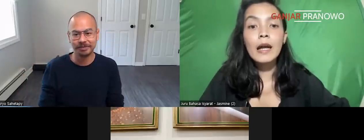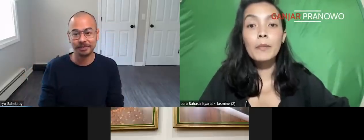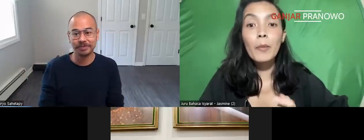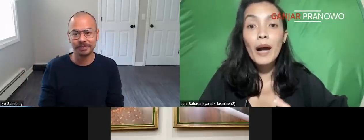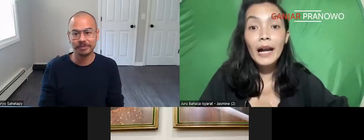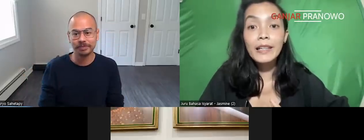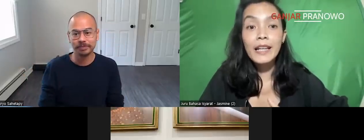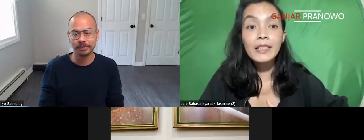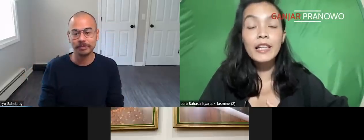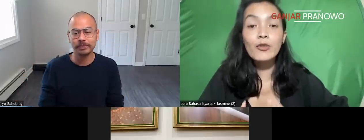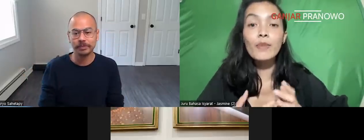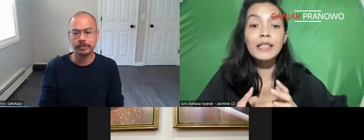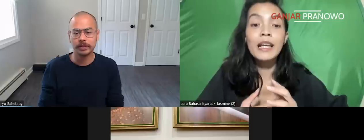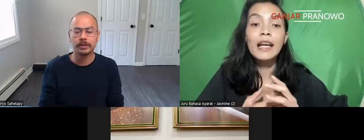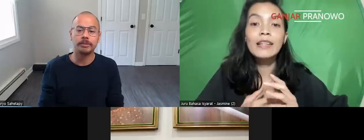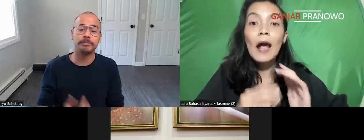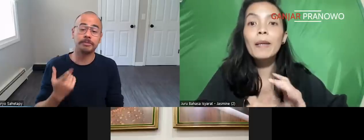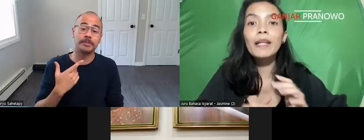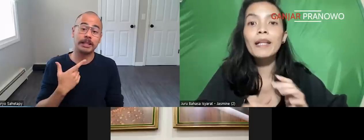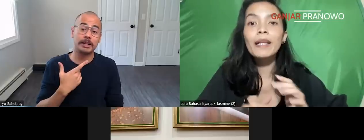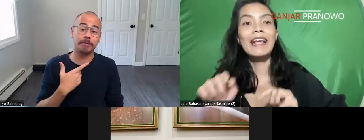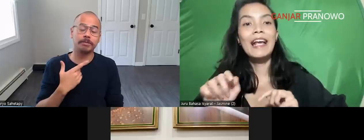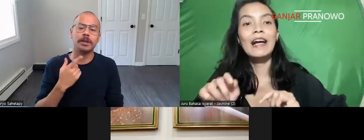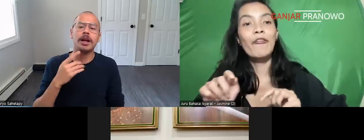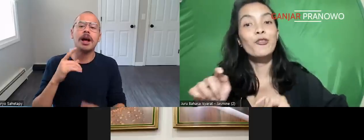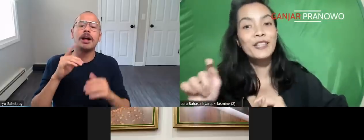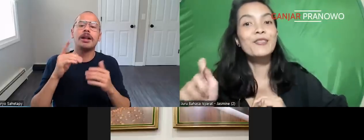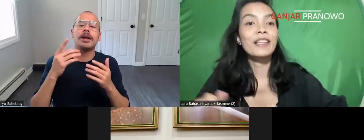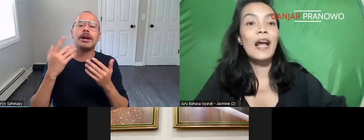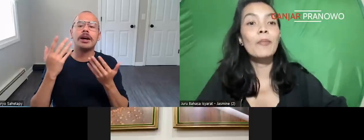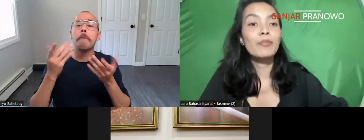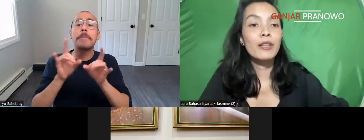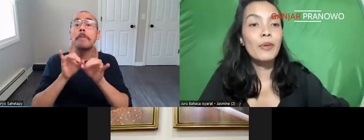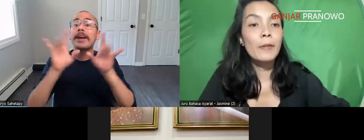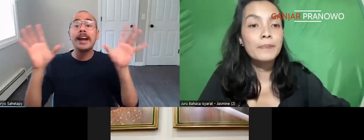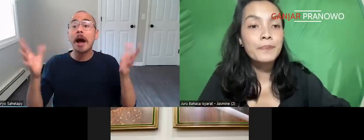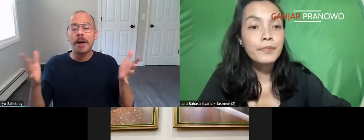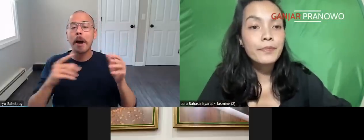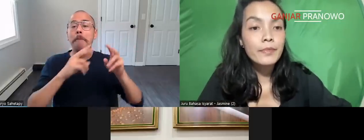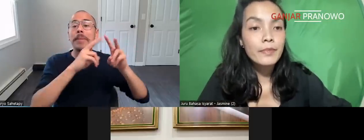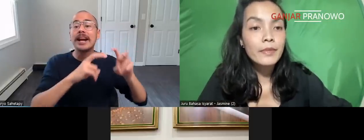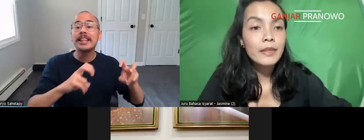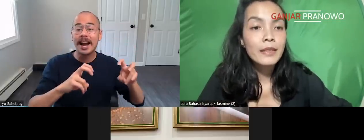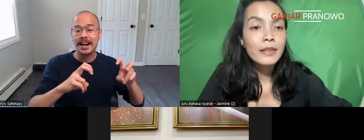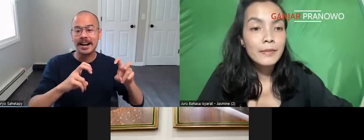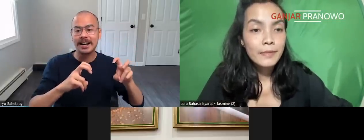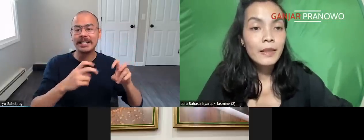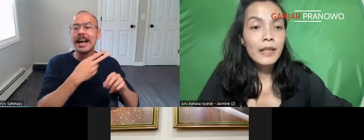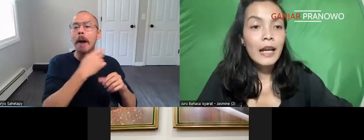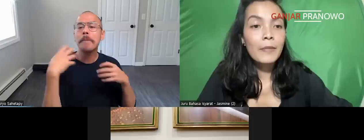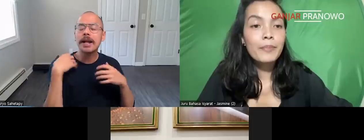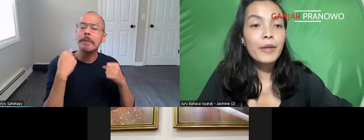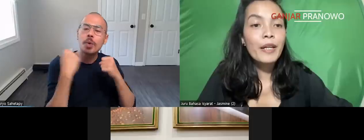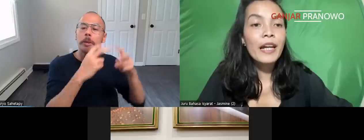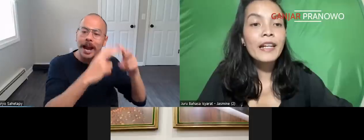sih cara mengembangkan dirinya sendiri itu masih terhambat karena evolusinya juga terhambat begitu Pak